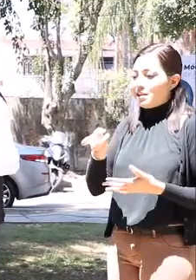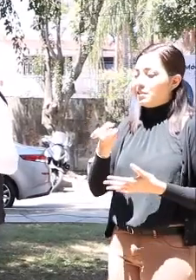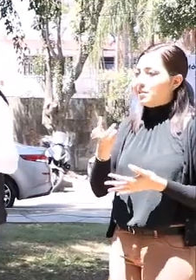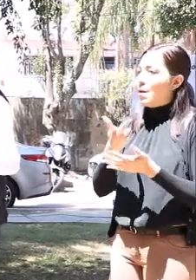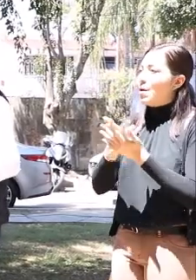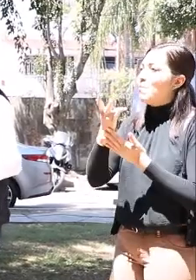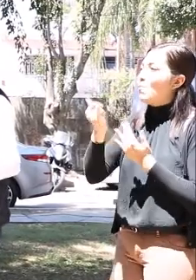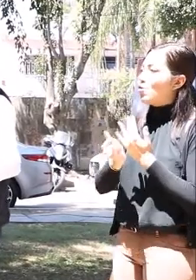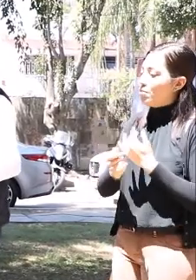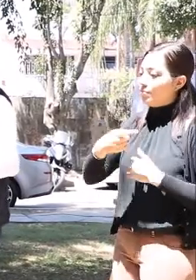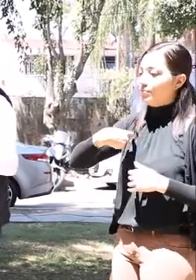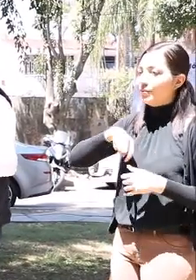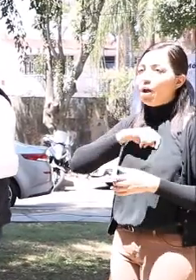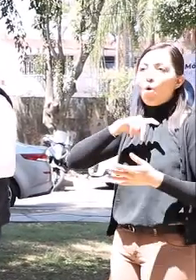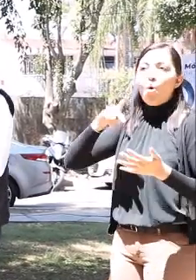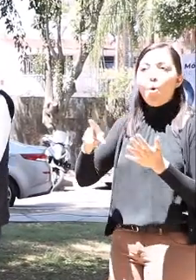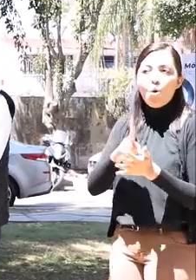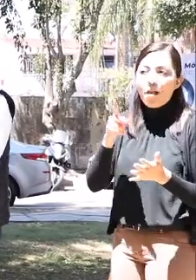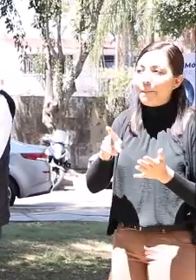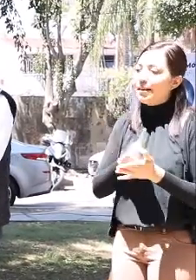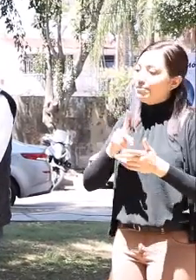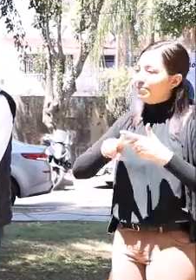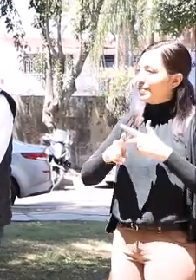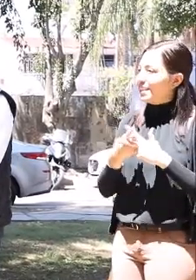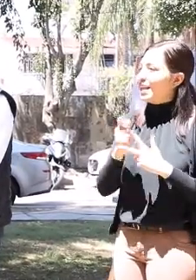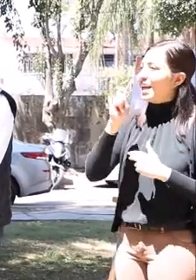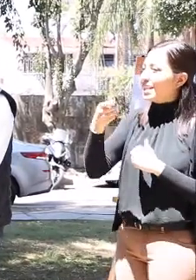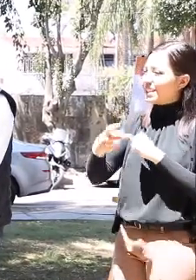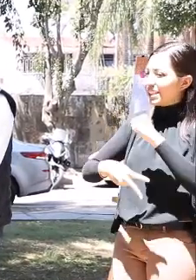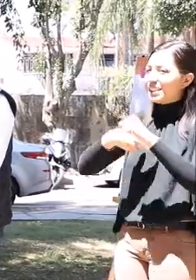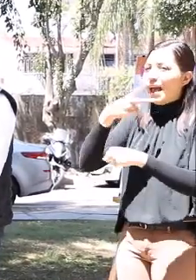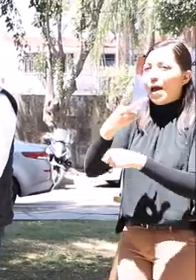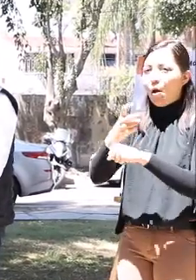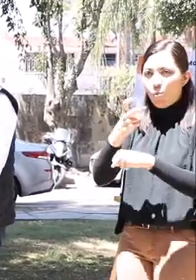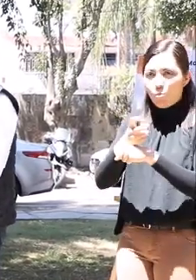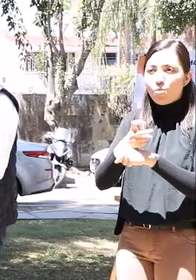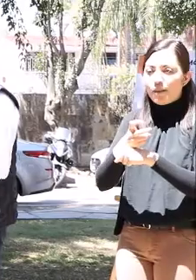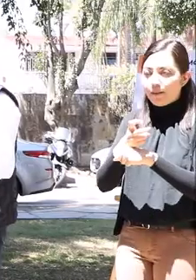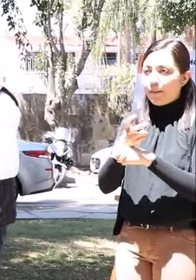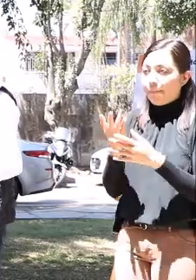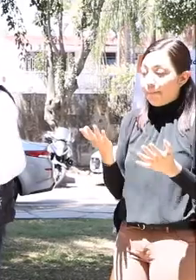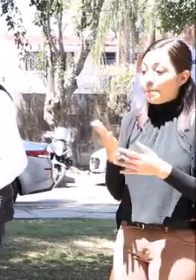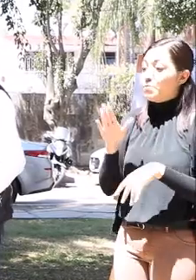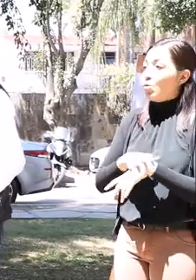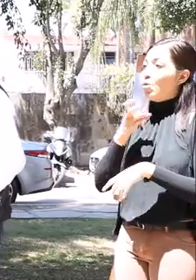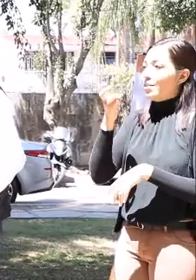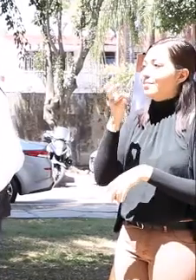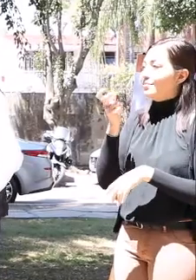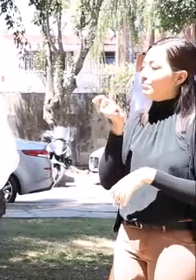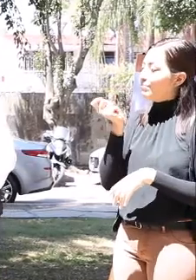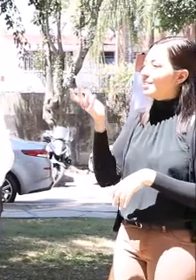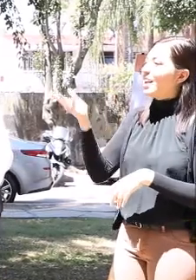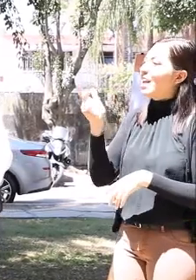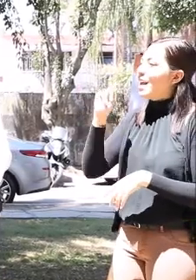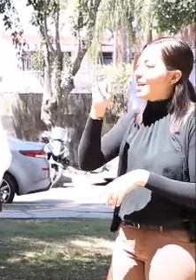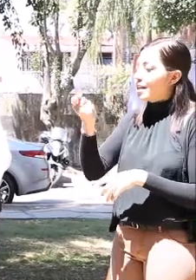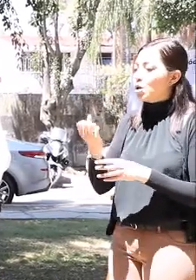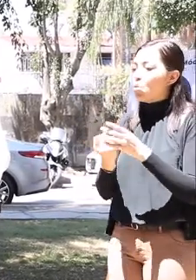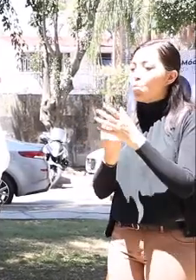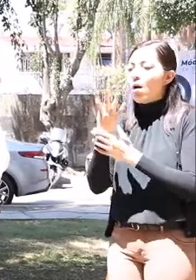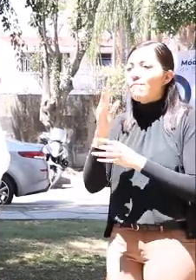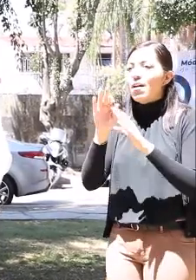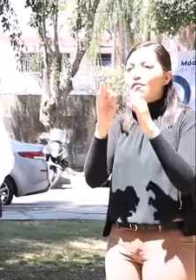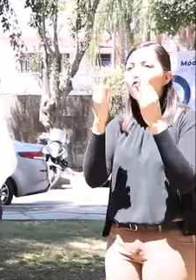que estamos relanzando, que hoy estamos en una segunda etapa, podemos llamarle así. Por eso les hemos denominado el nuevo modelo